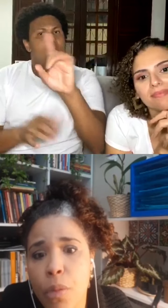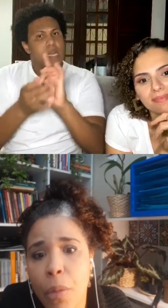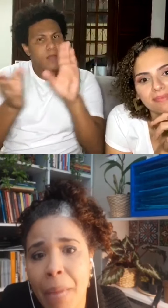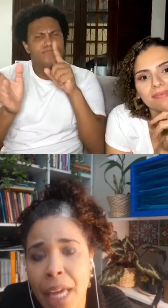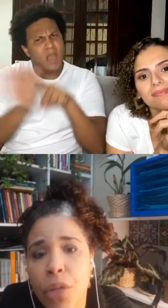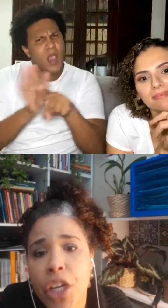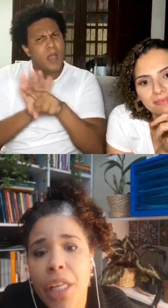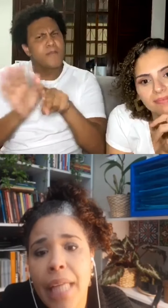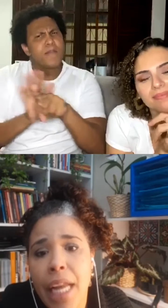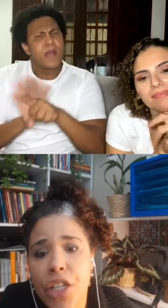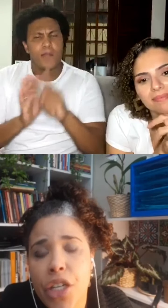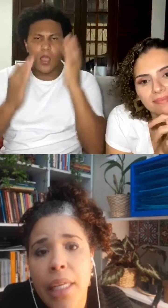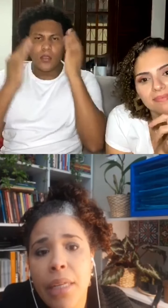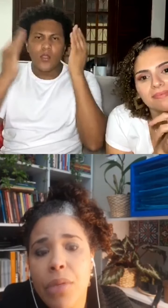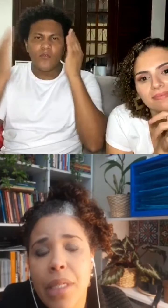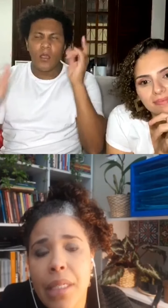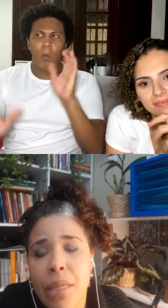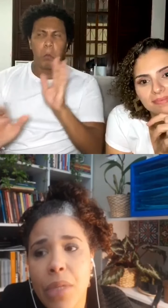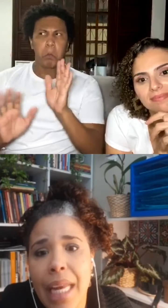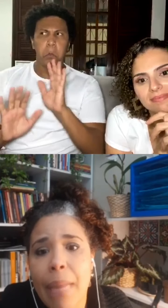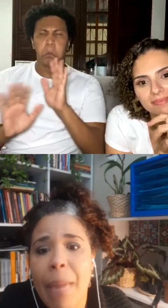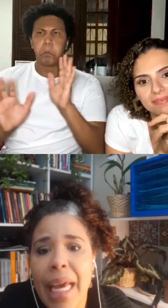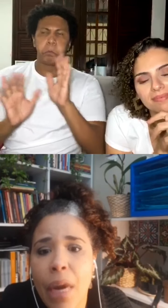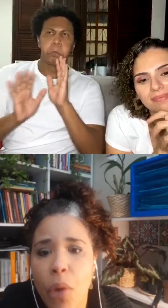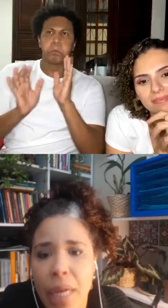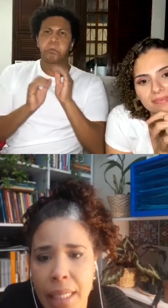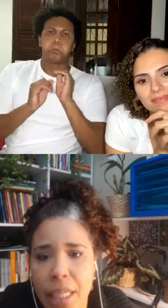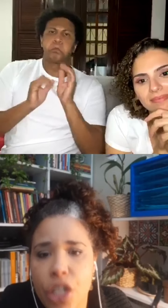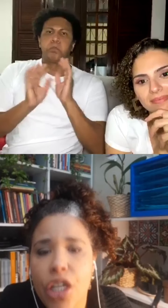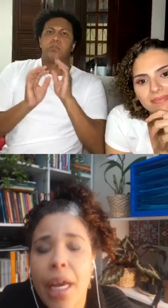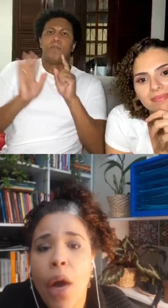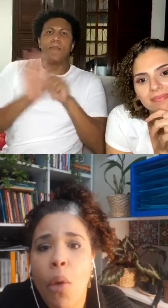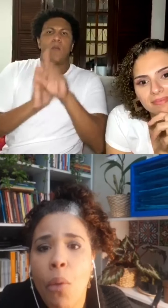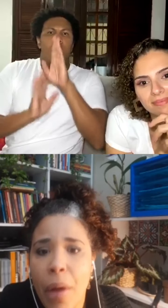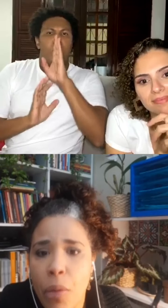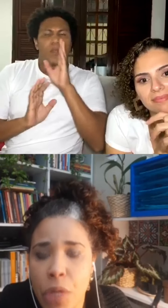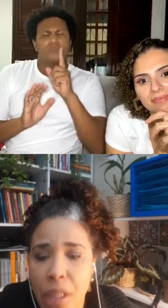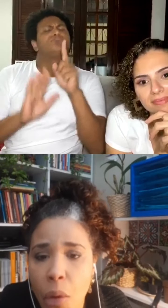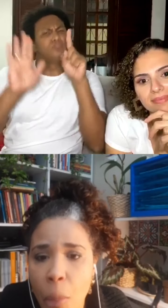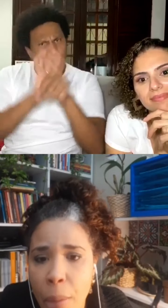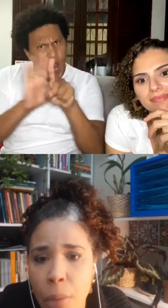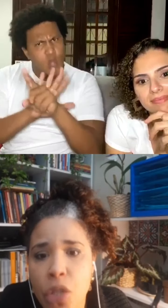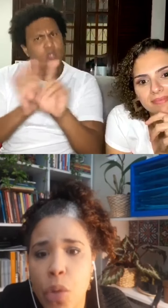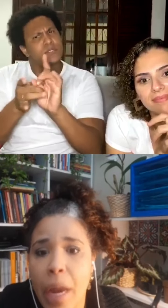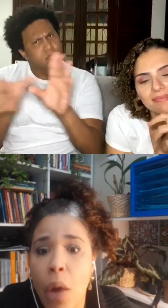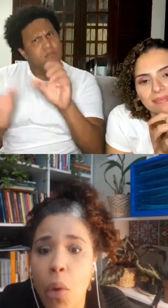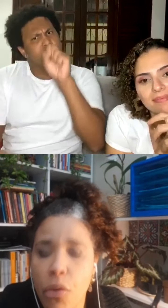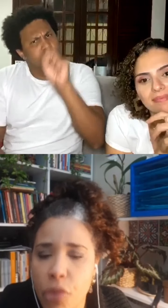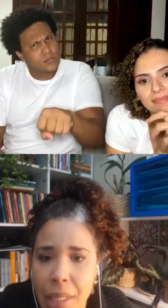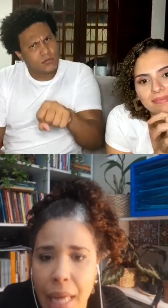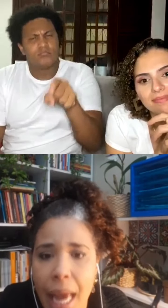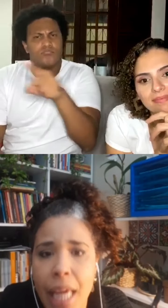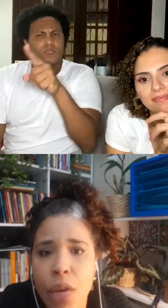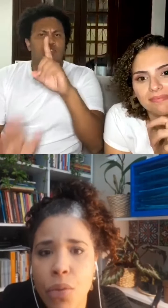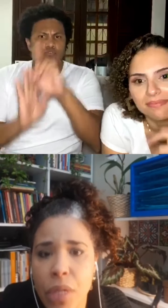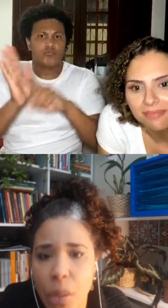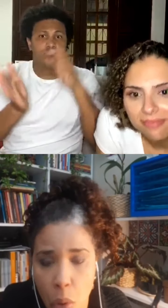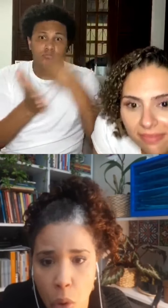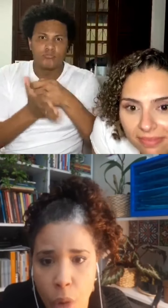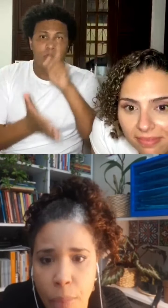por medo delas não serem bem acolhidas. O seu compromisso é com você e com o